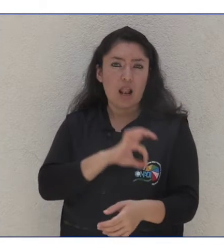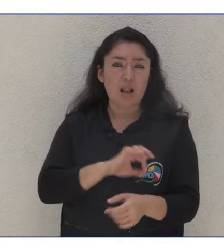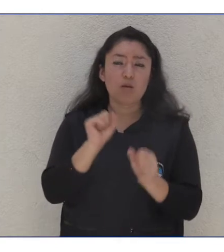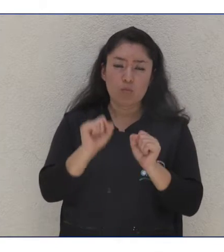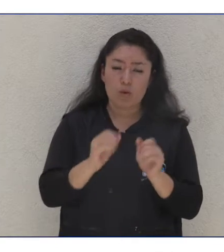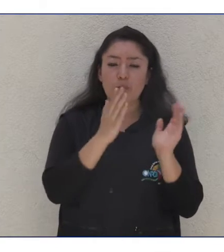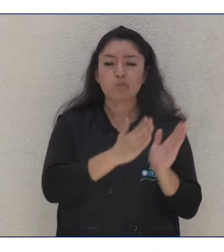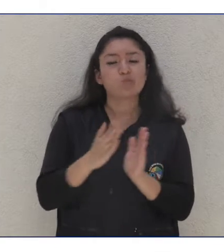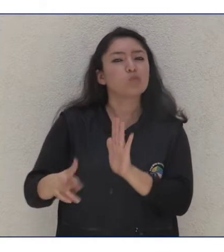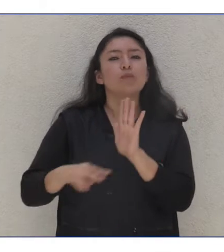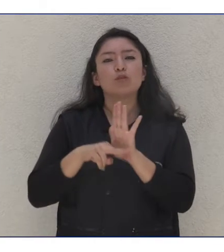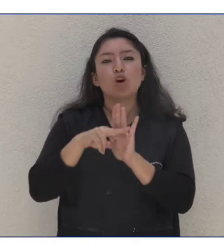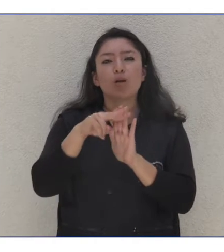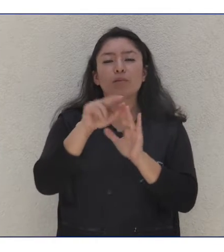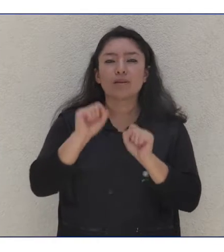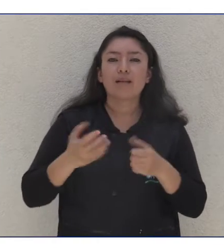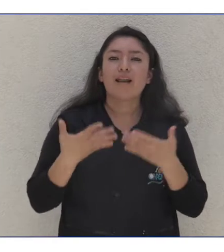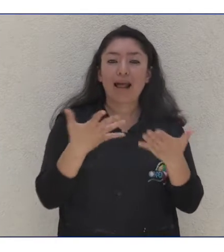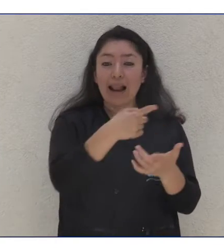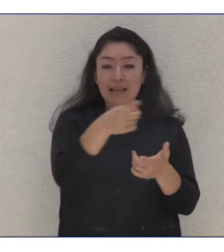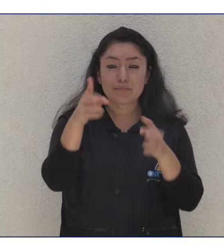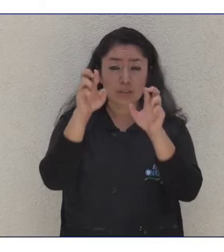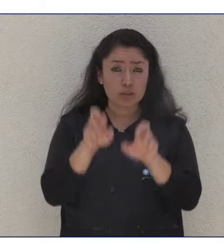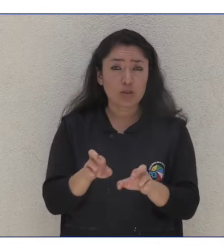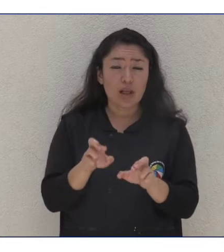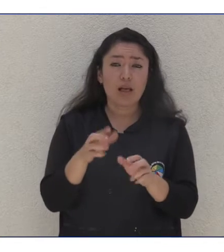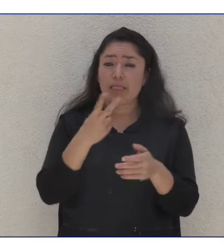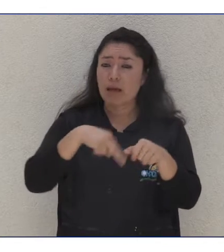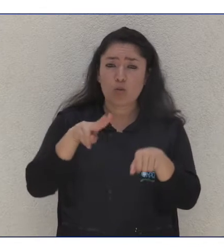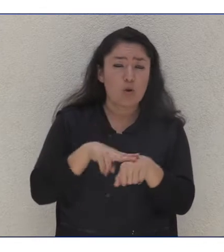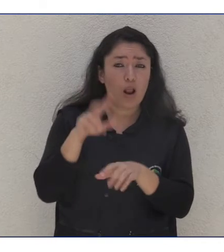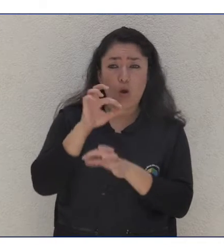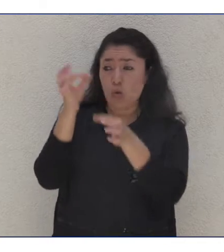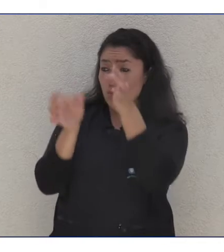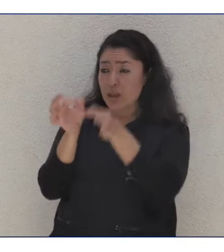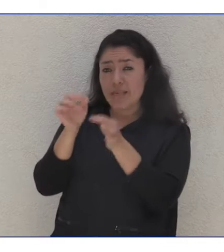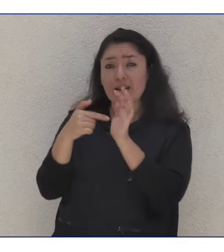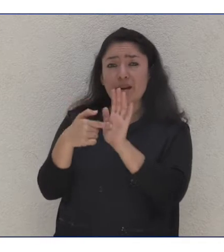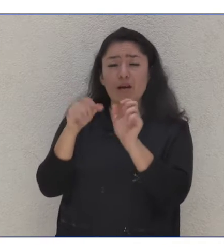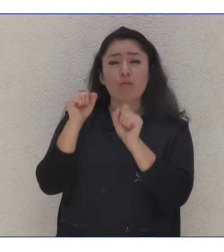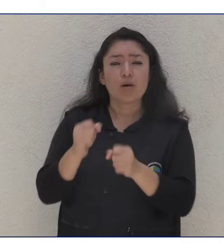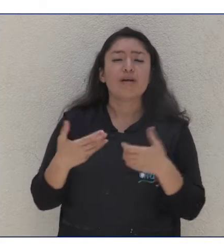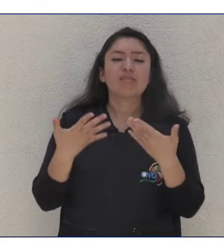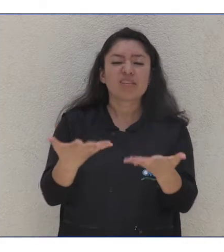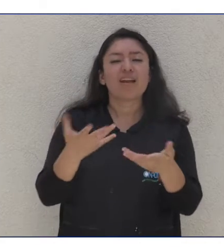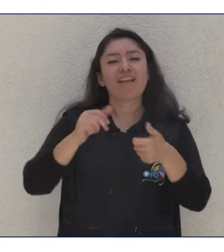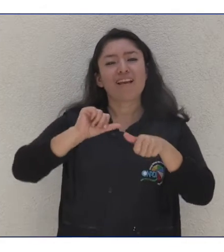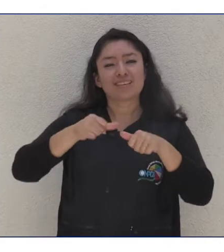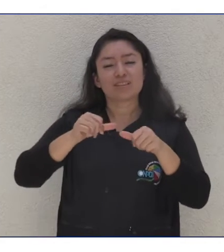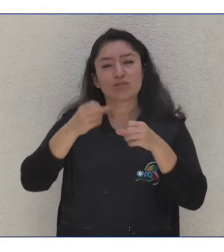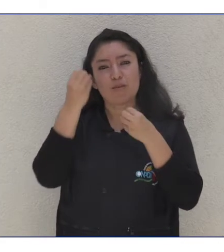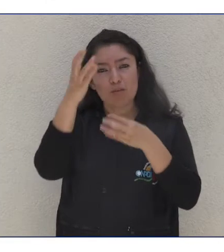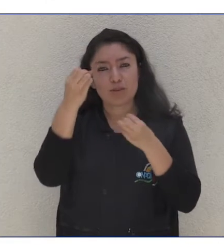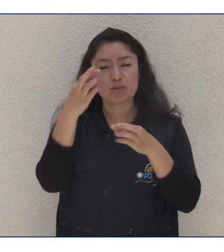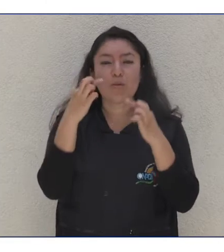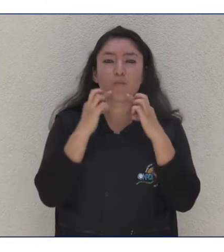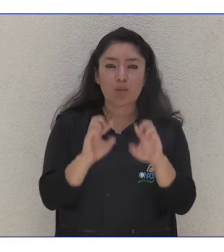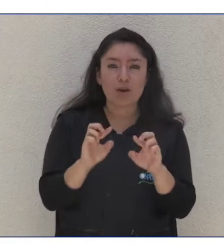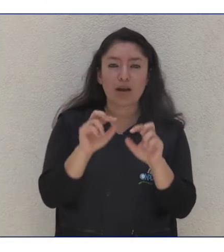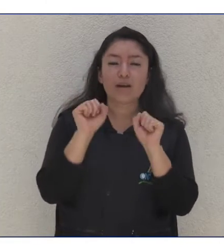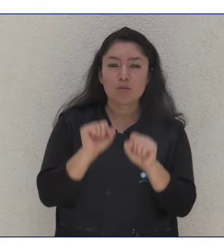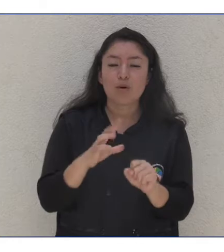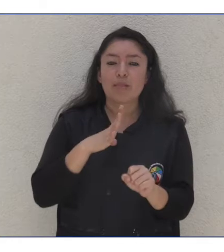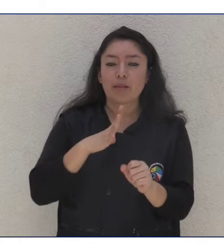las normas y los procedimientos para garantizar a toda persona, natural o jurídica, el acceso a la información o actos de la